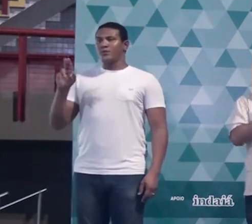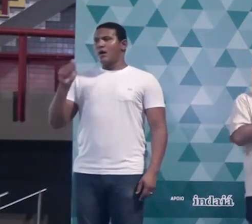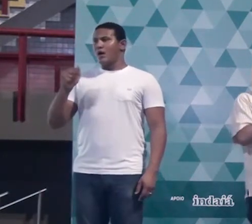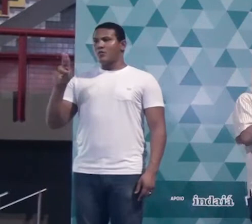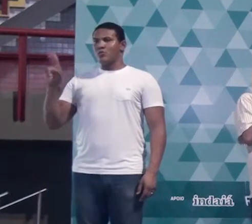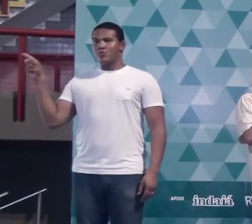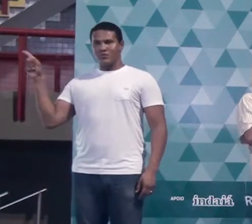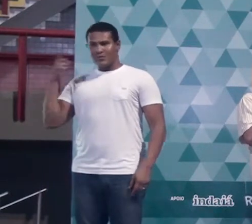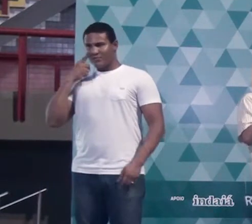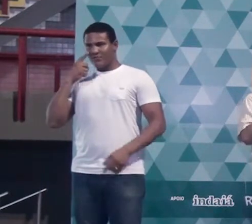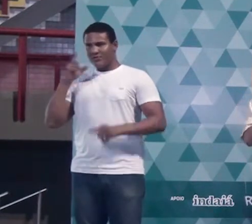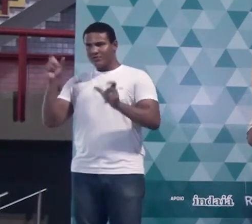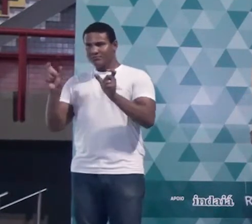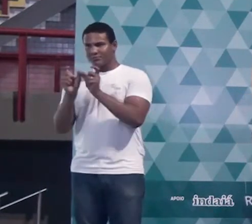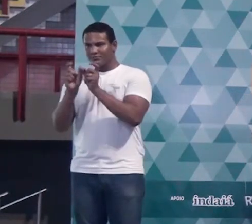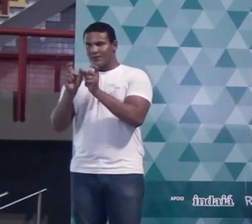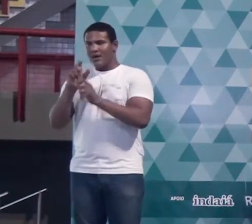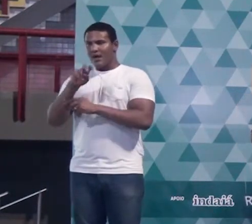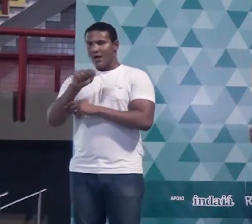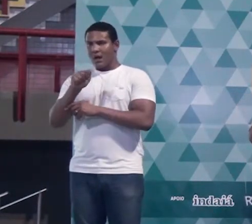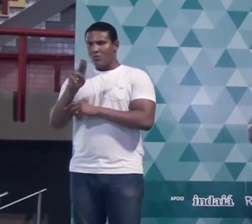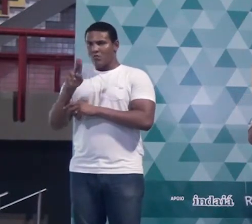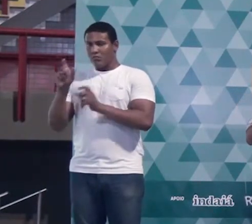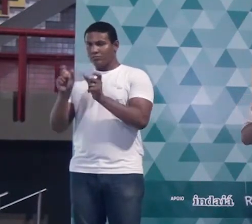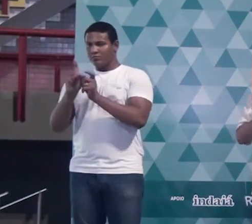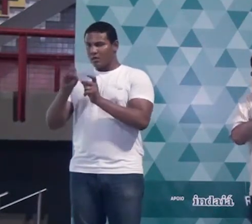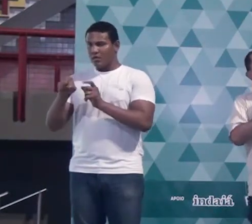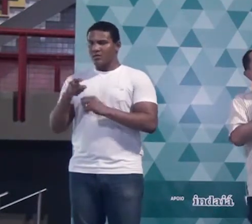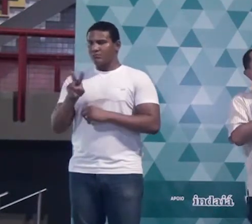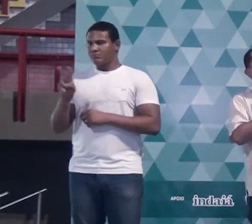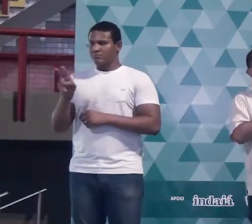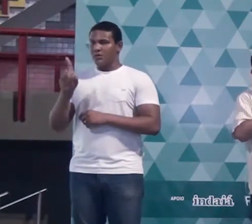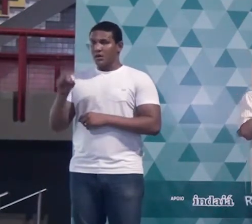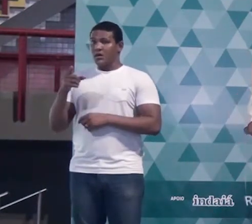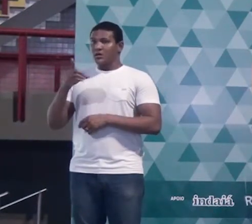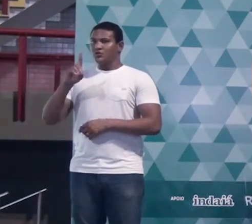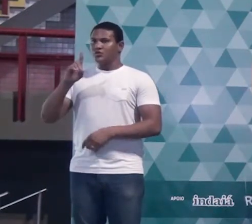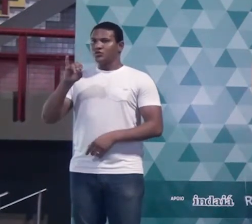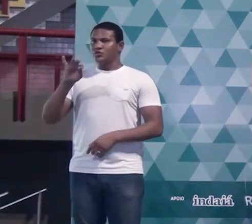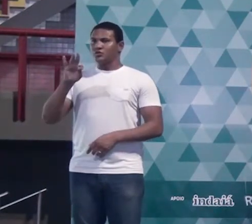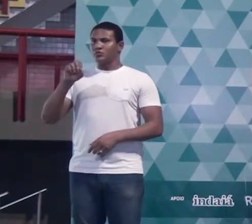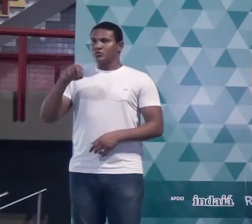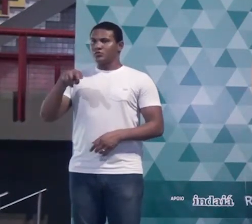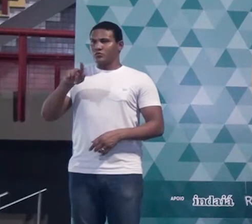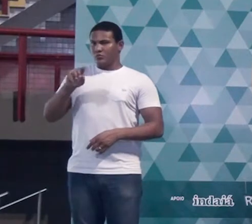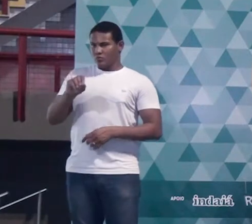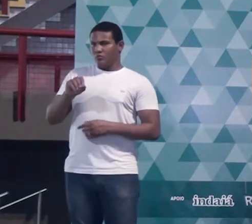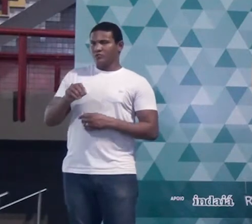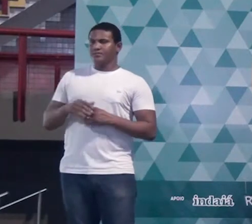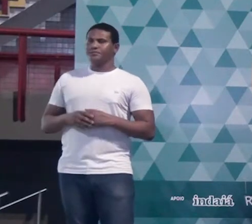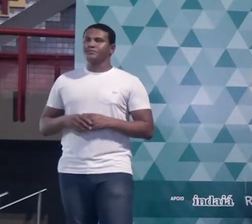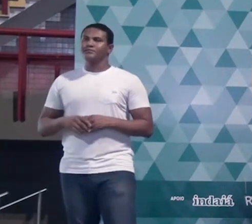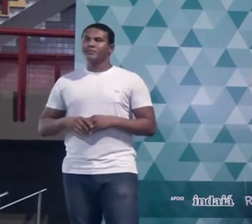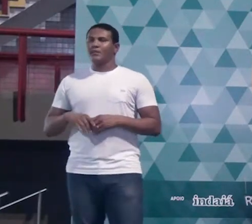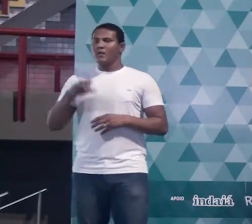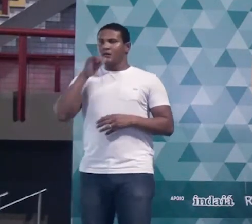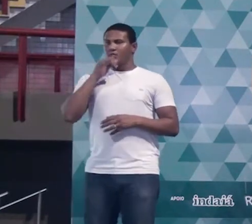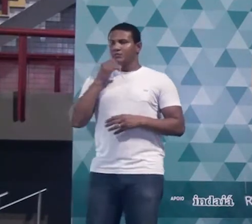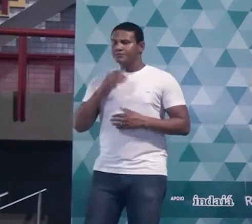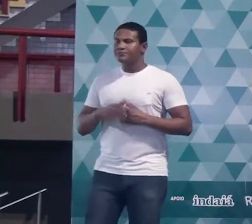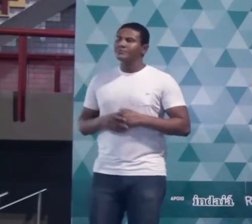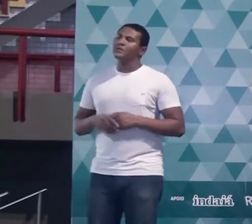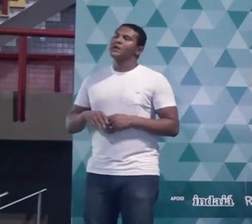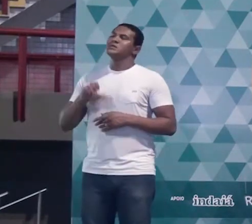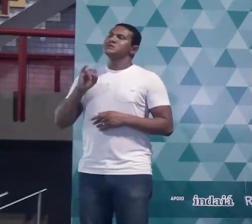U. O A é vogal, o U é semivogal. Se alguém perguntar para você assim, ei,